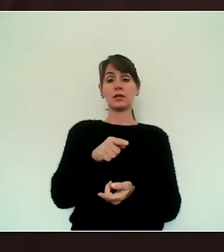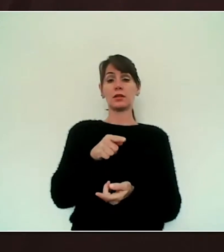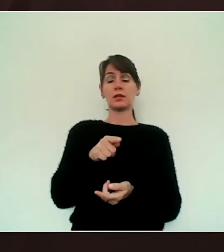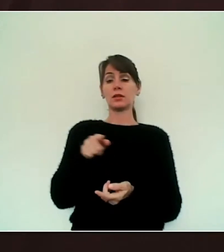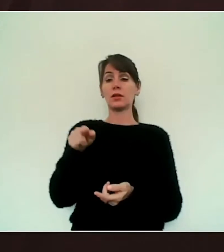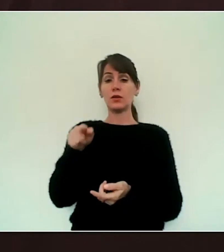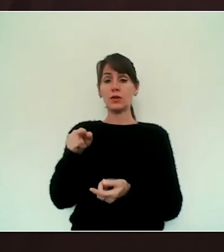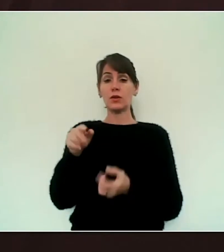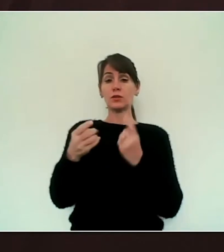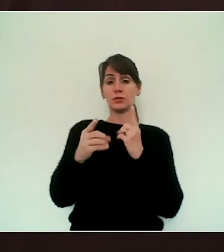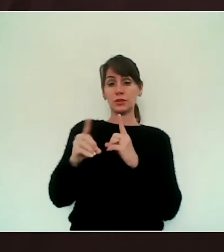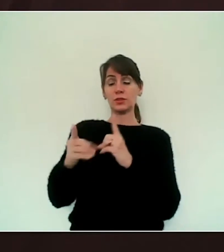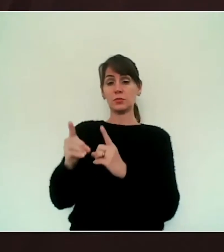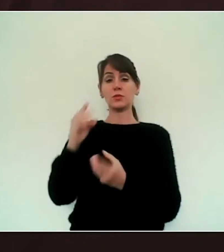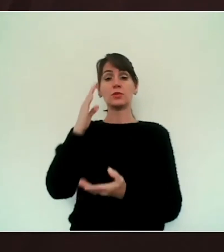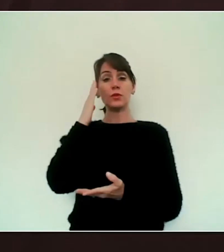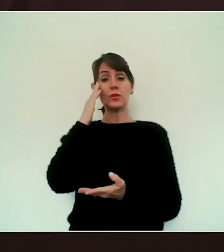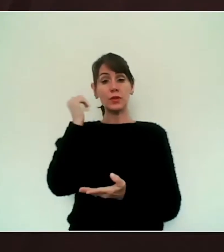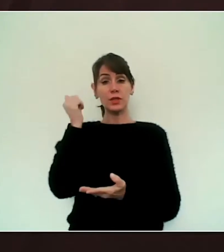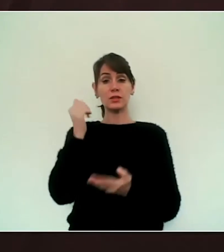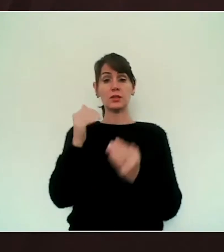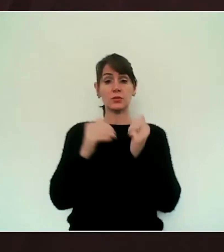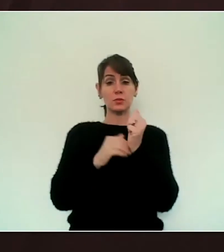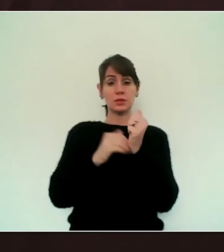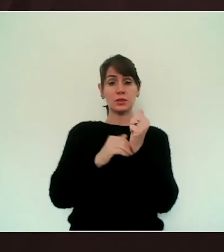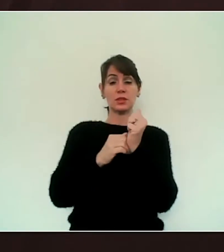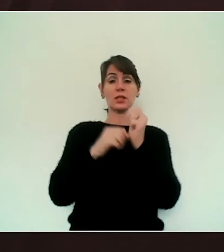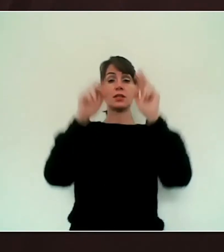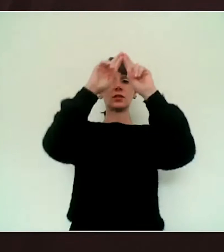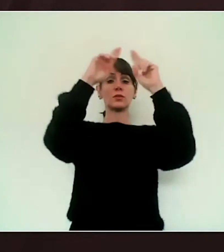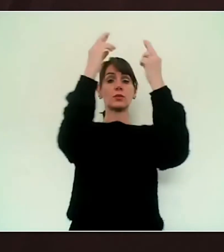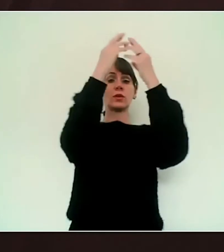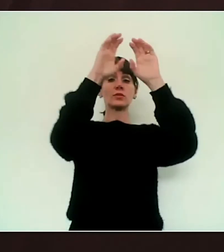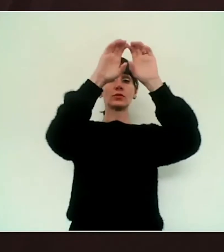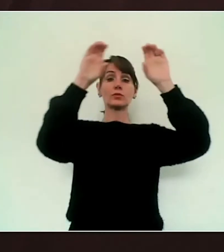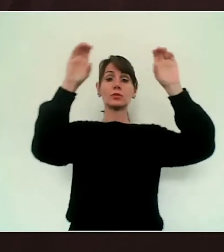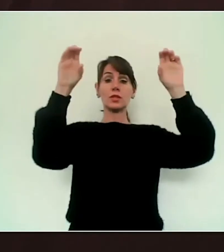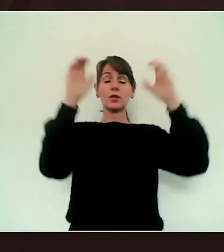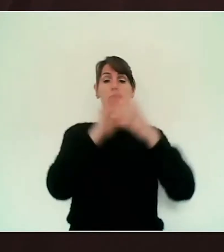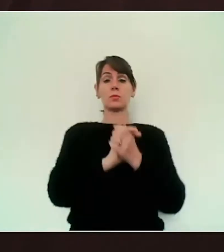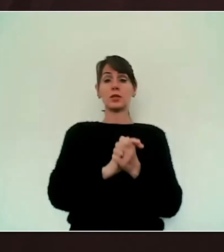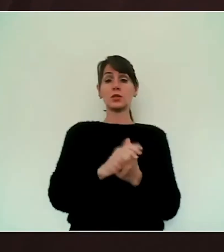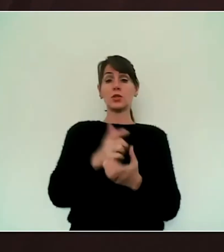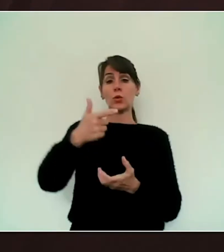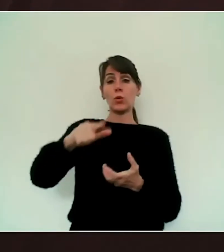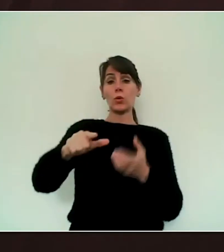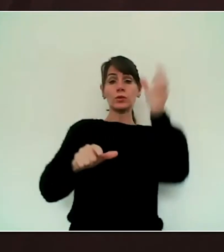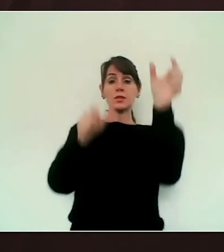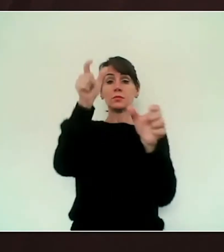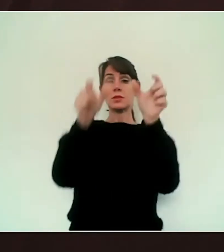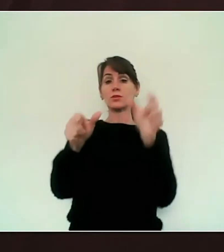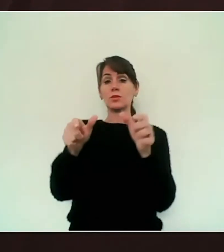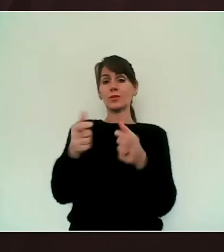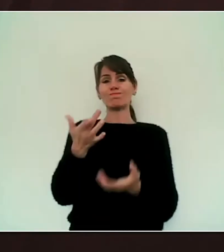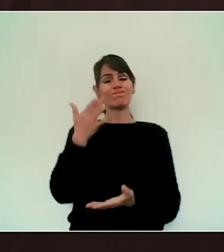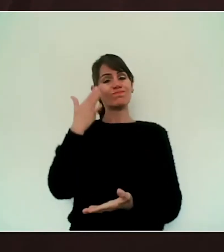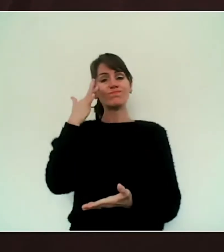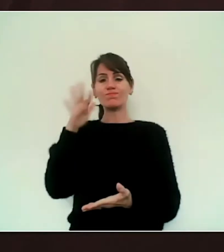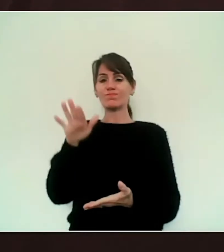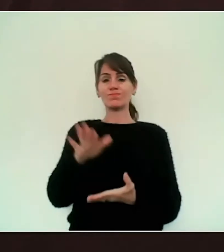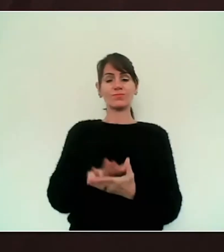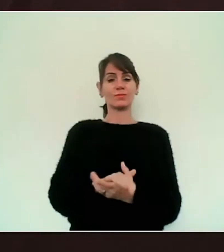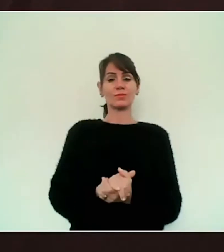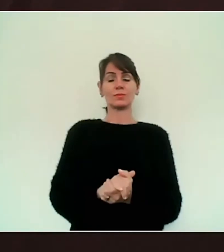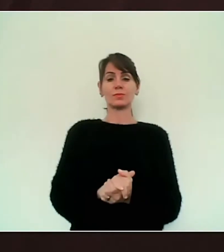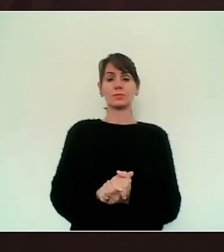céus, mas àqueles não lhes é isso concedido. Pois ao que tem se lhe dará e terá em abundância,